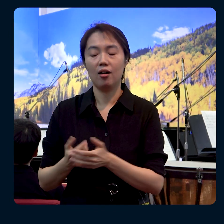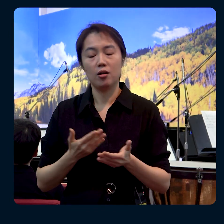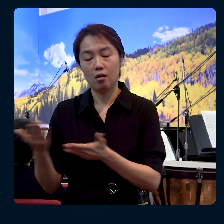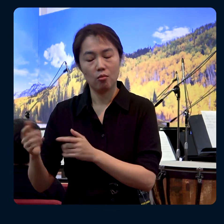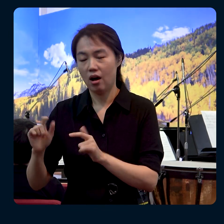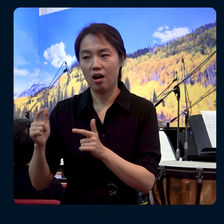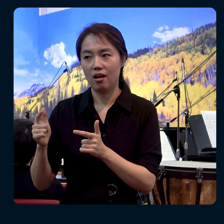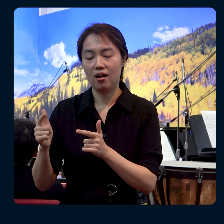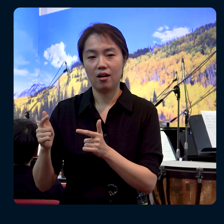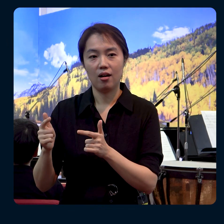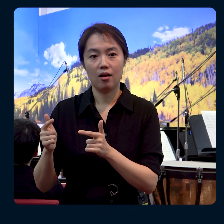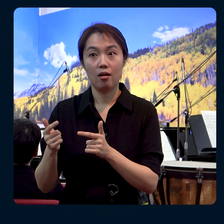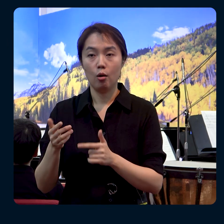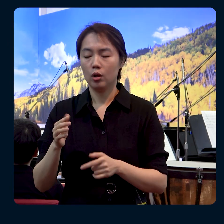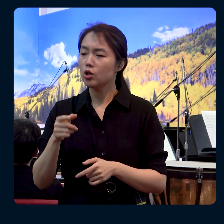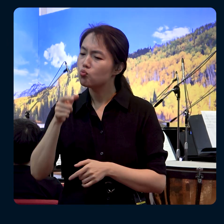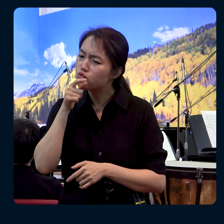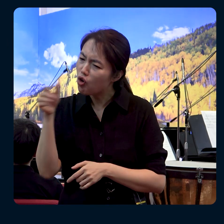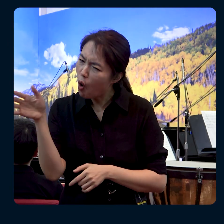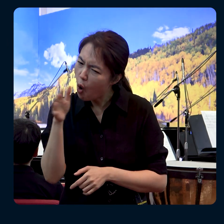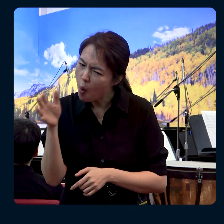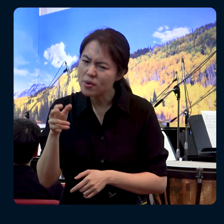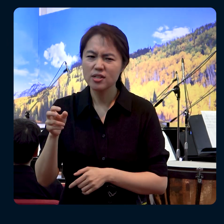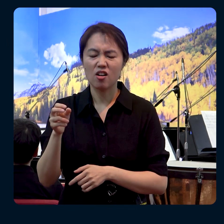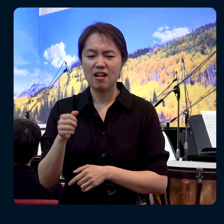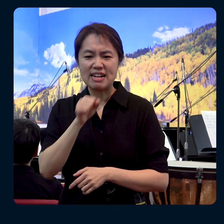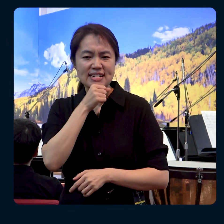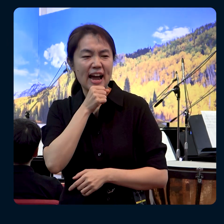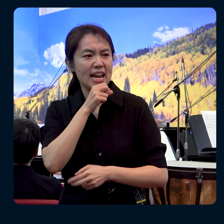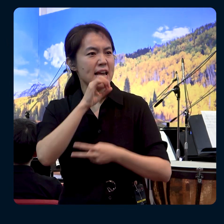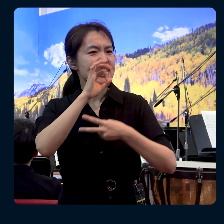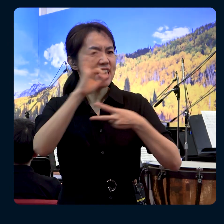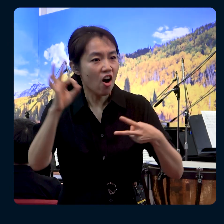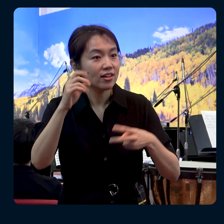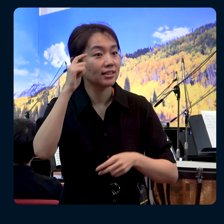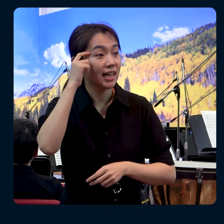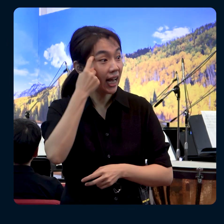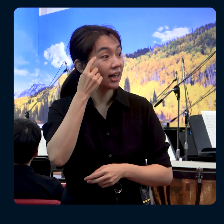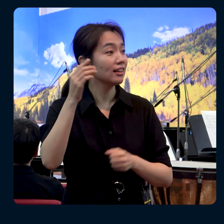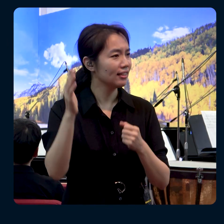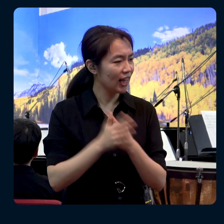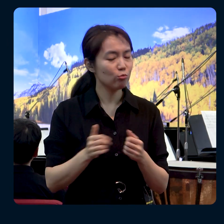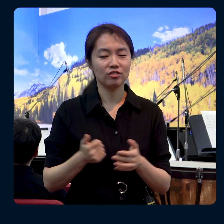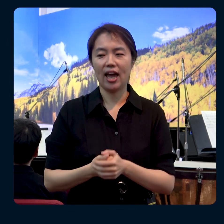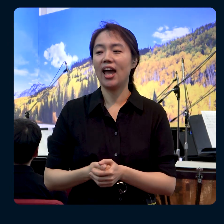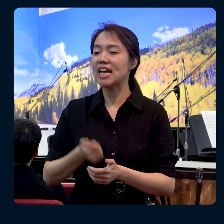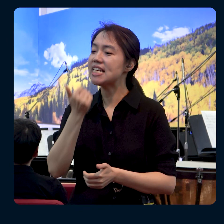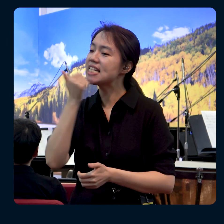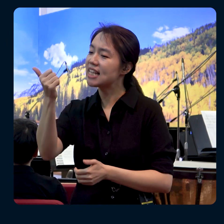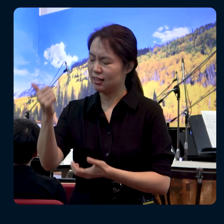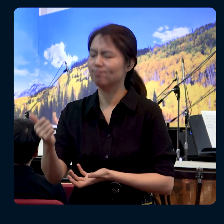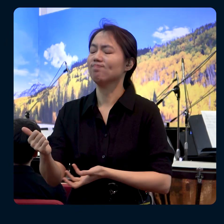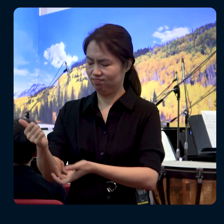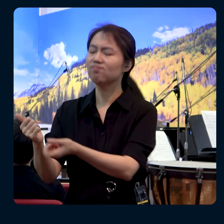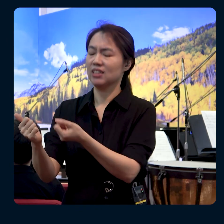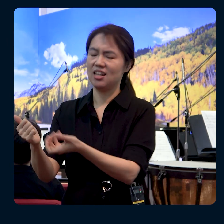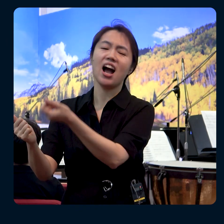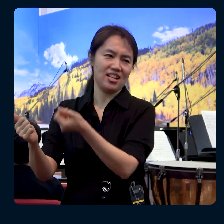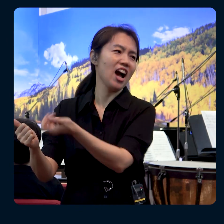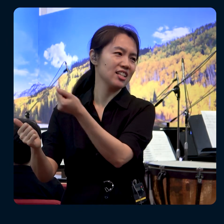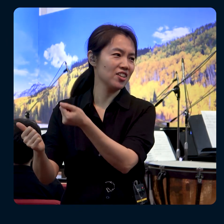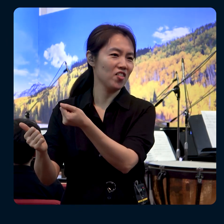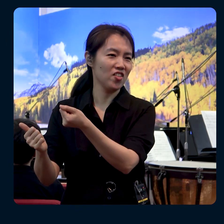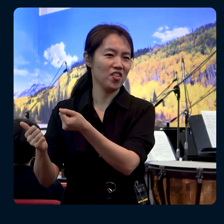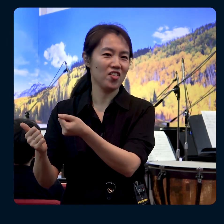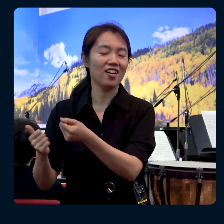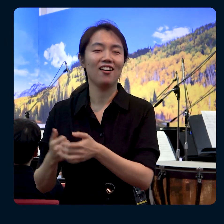물이 나올 것 같지 않으니까, 그러니까 그냥 선심 쓰듯이 그 땅을 이삭의 소유로 확정해 주면서